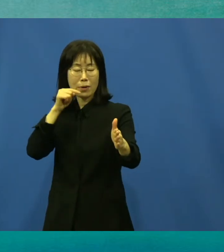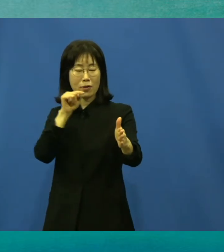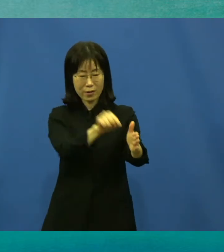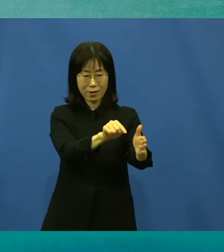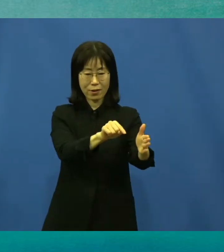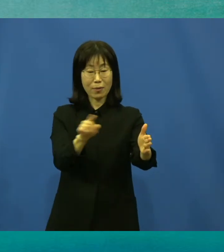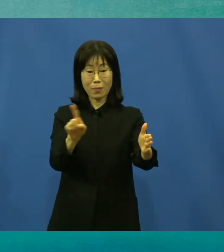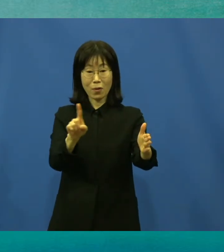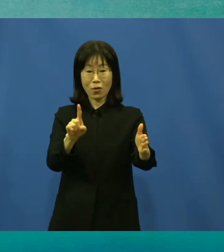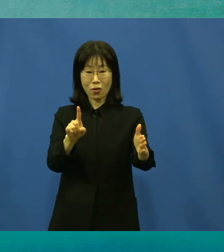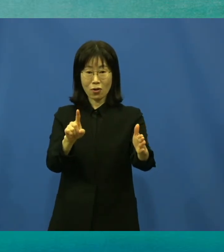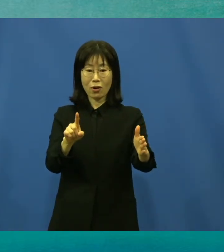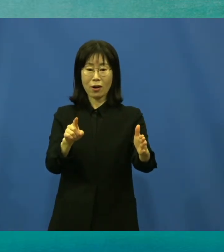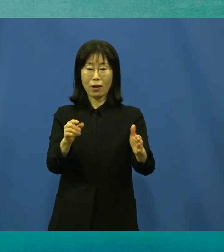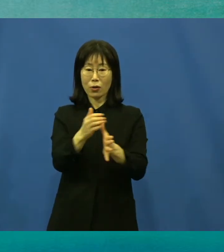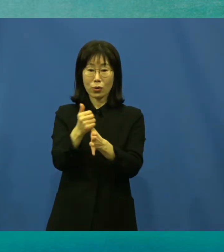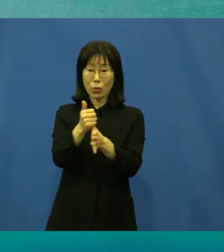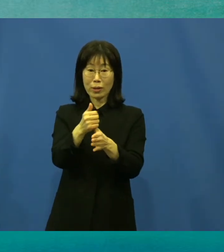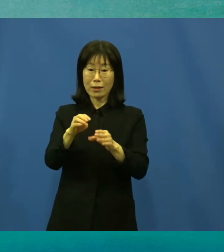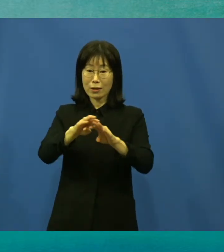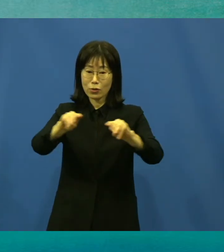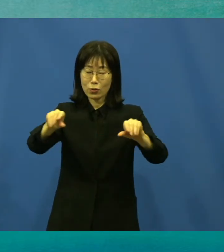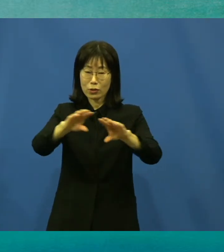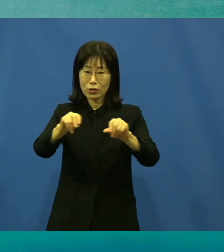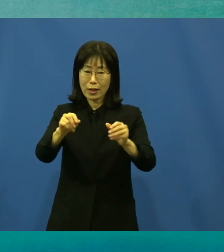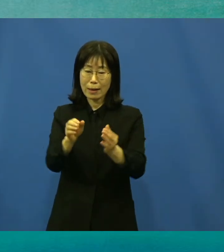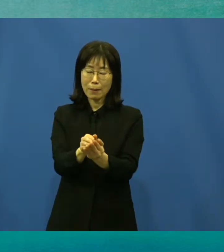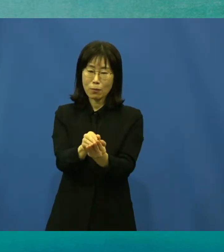요나를 육지에 토하니라.